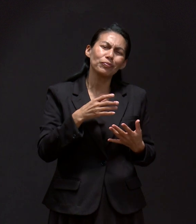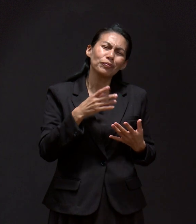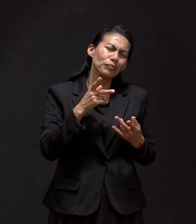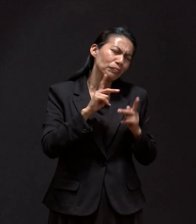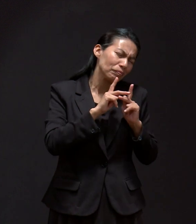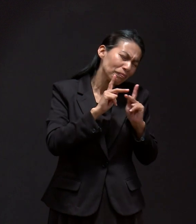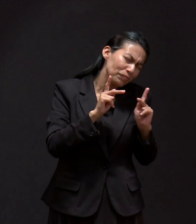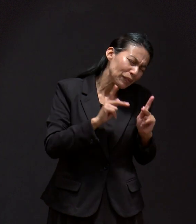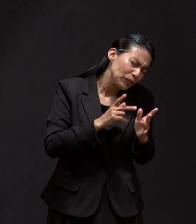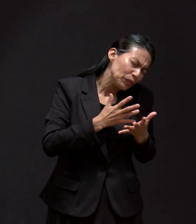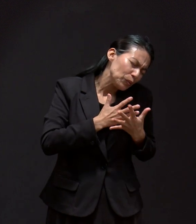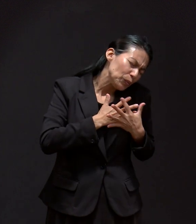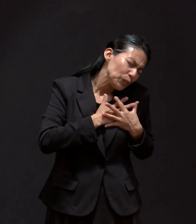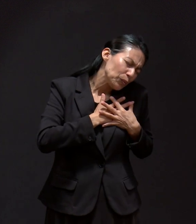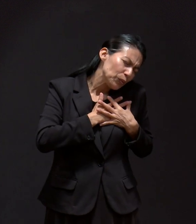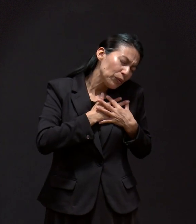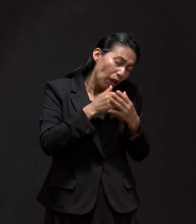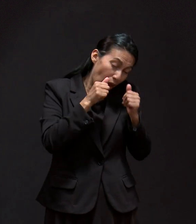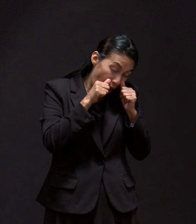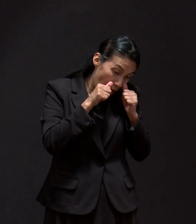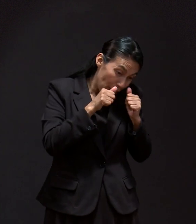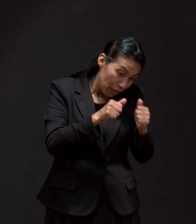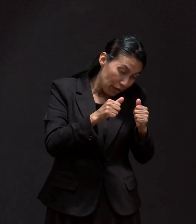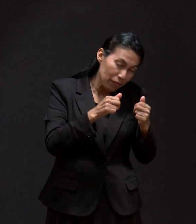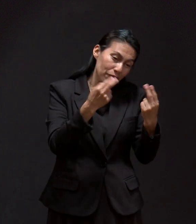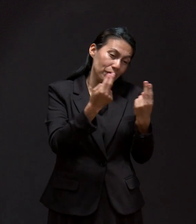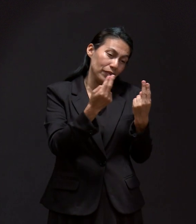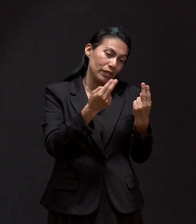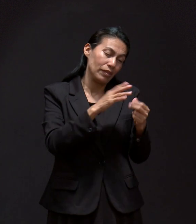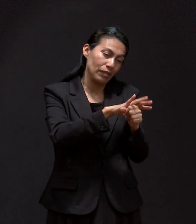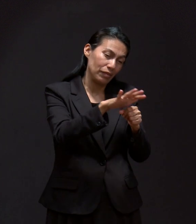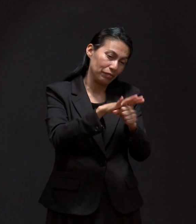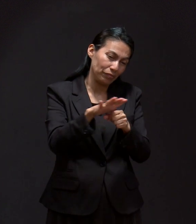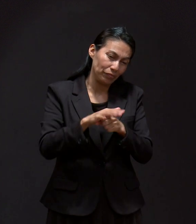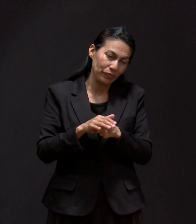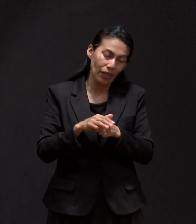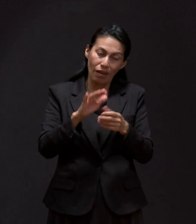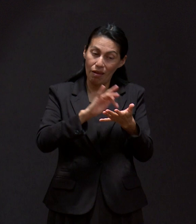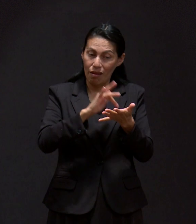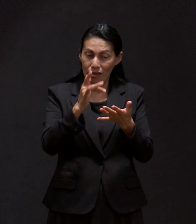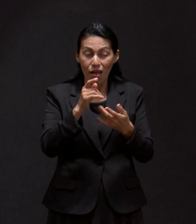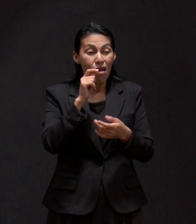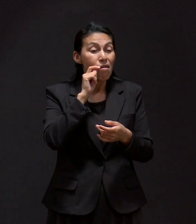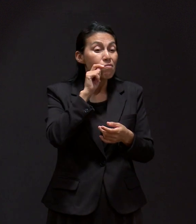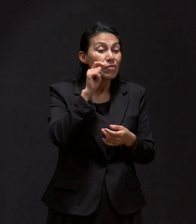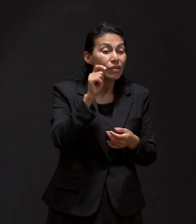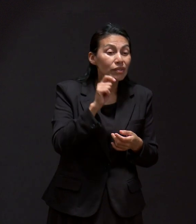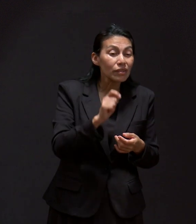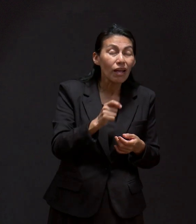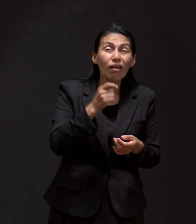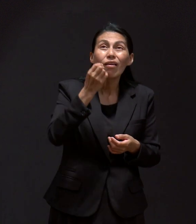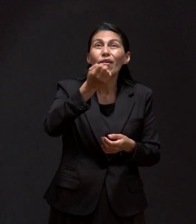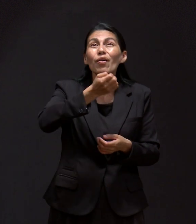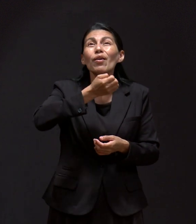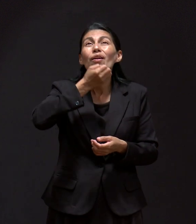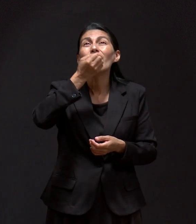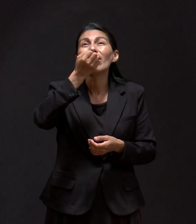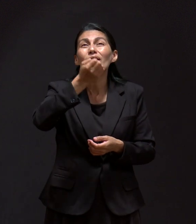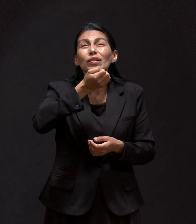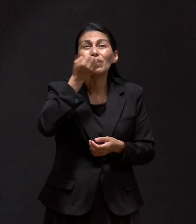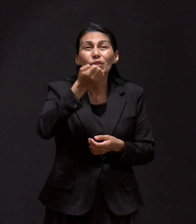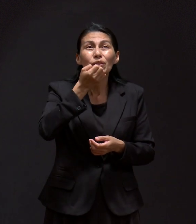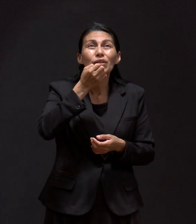profundamente compasivo por nuestras necesidades y que a través de esa amistad con él en oración